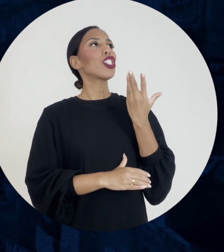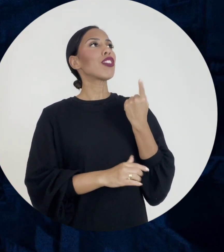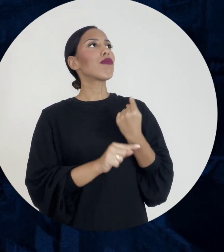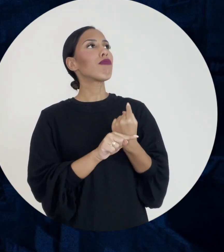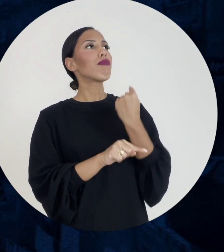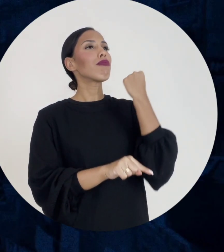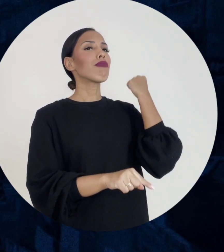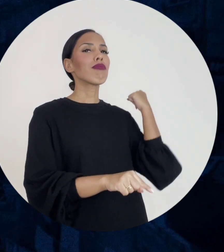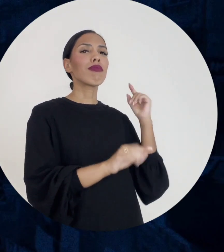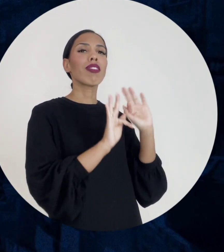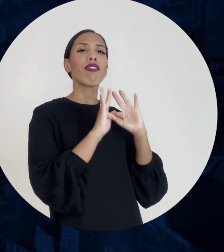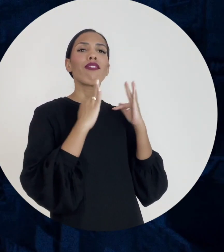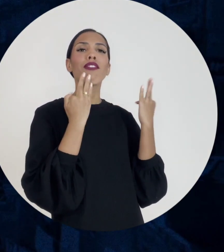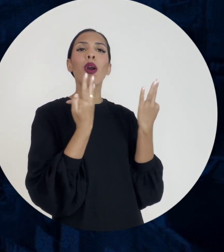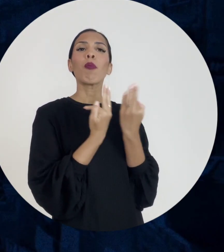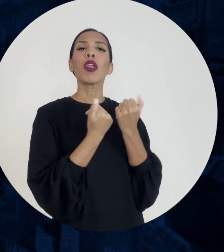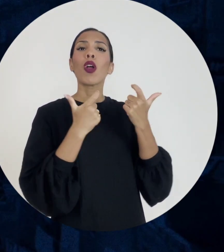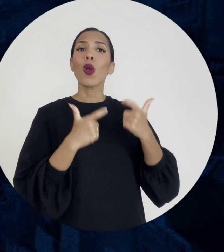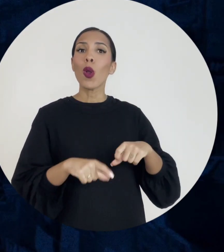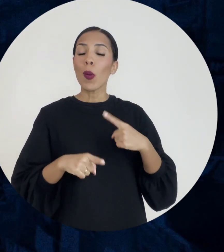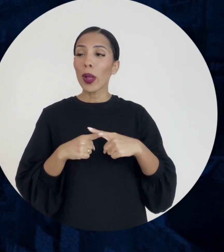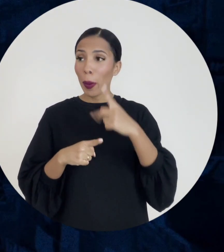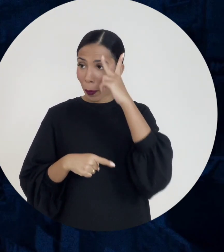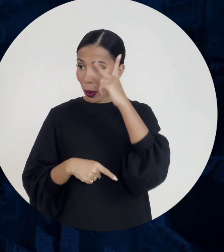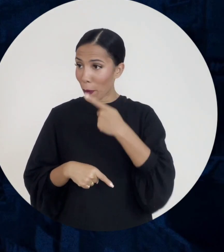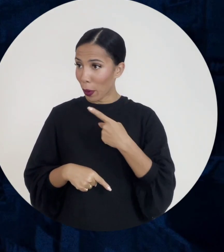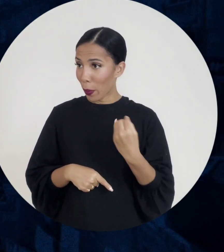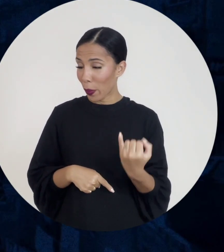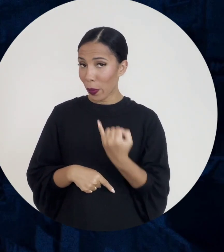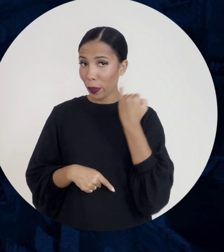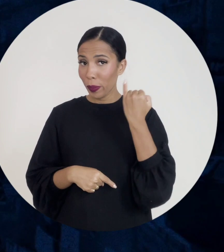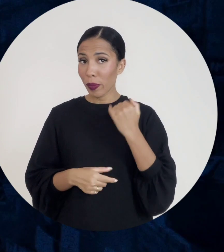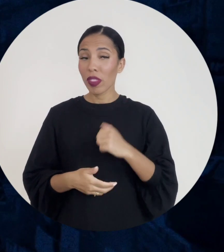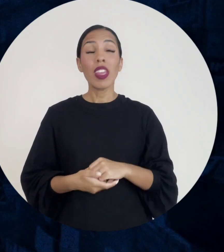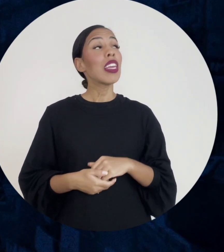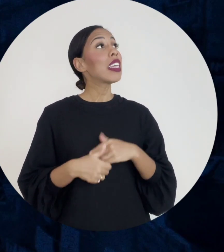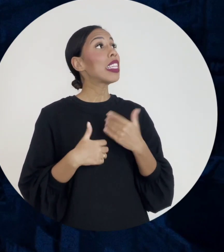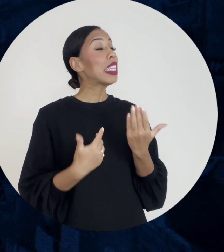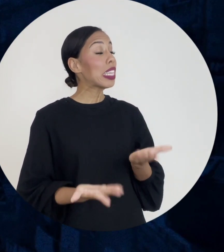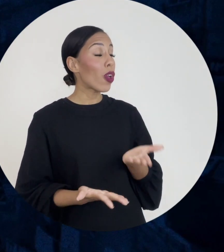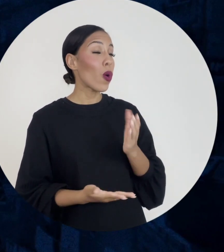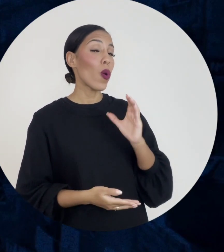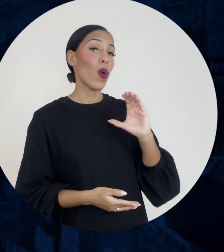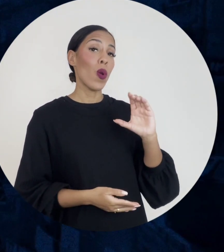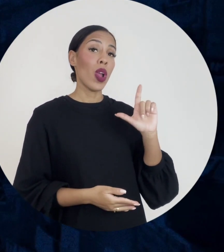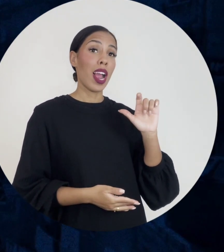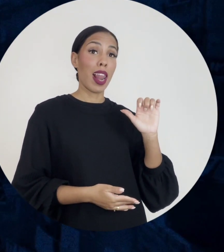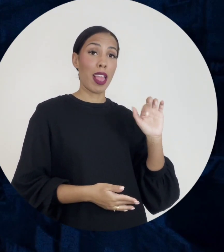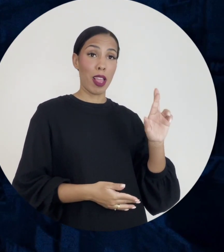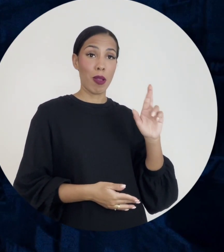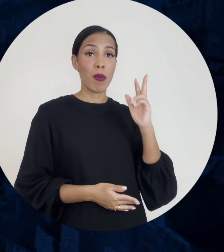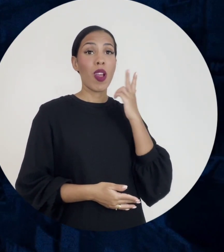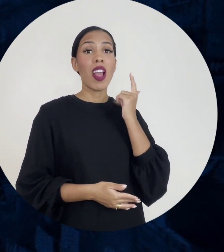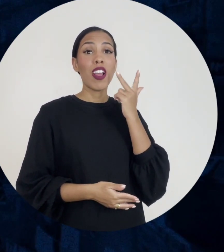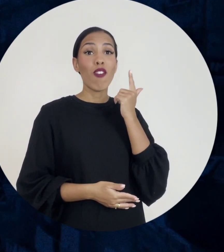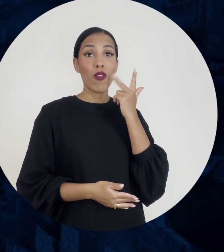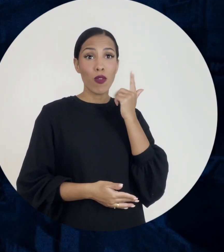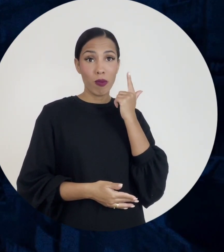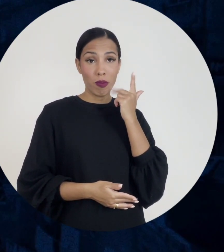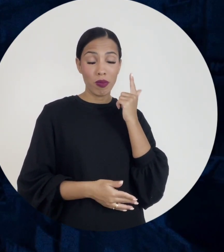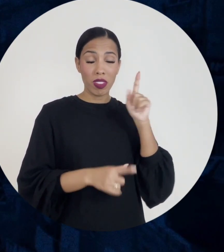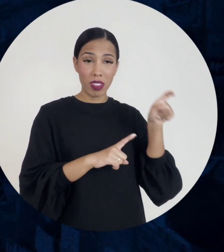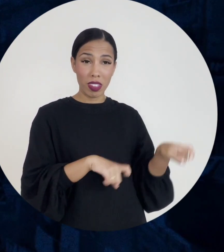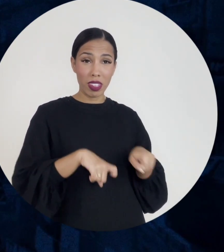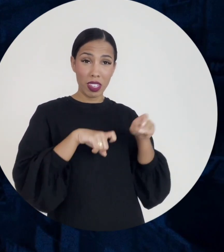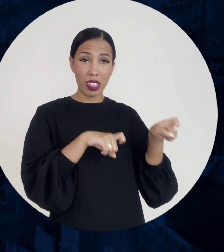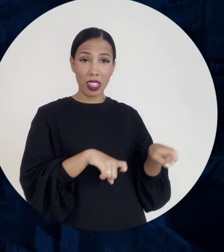sua família. Isso para mim é muito importante. Então, Kleber, eu sou cearense, lá do interior, uma cidade